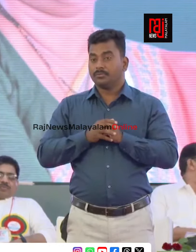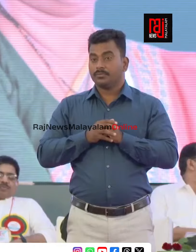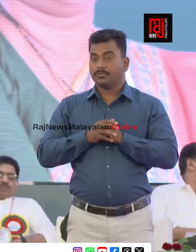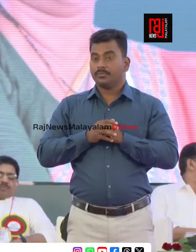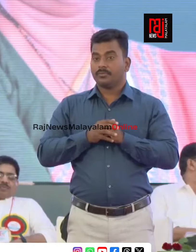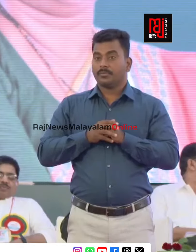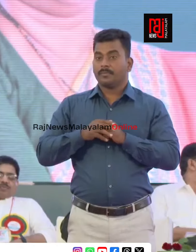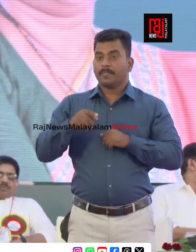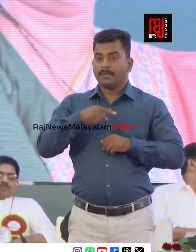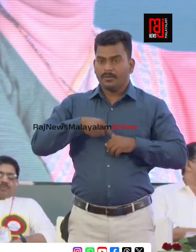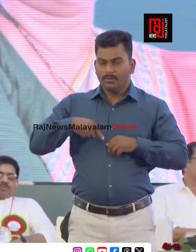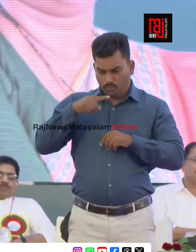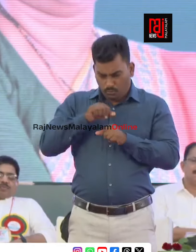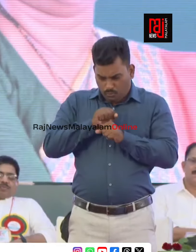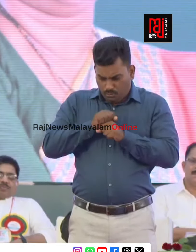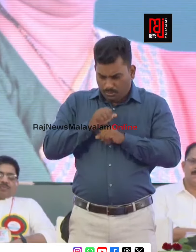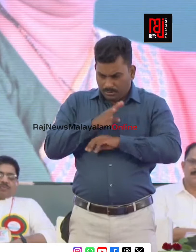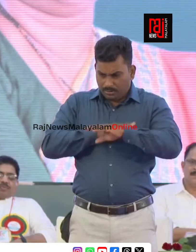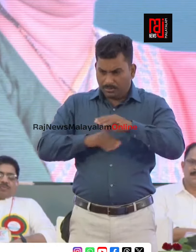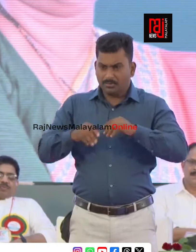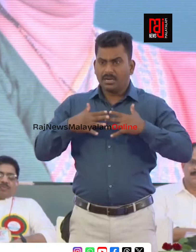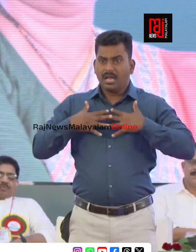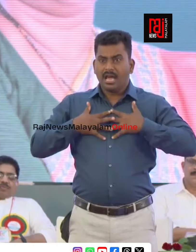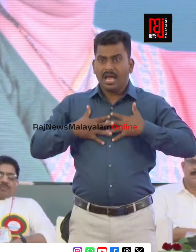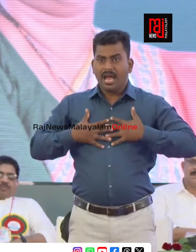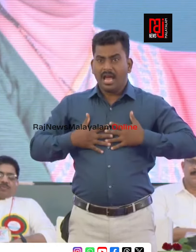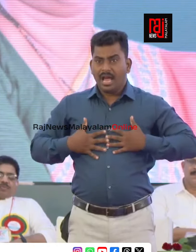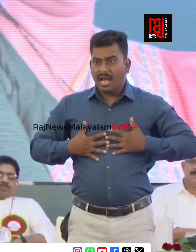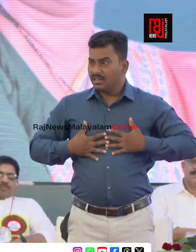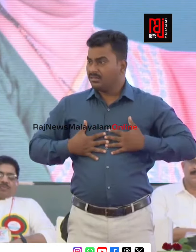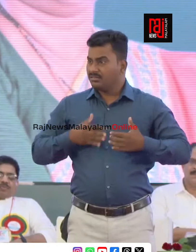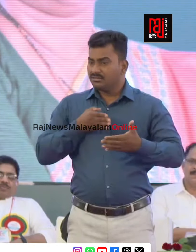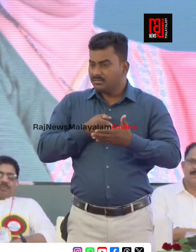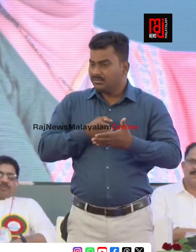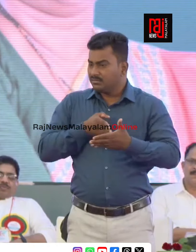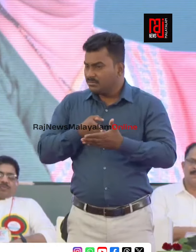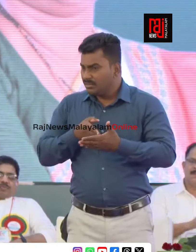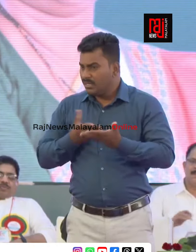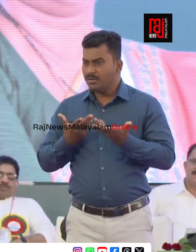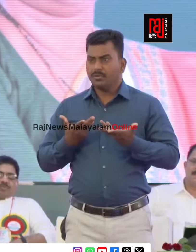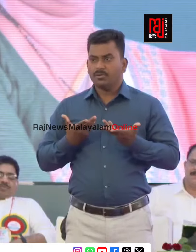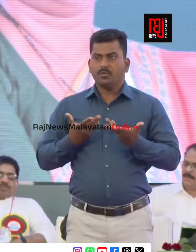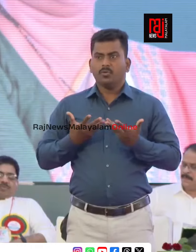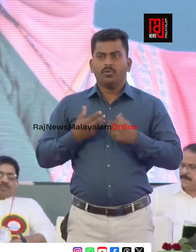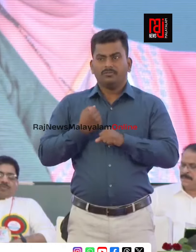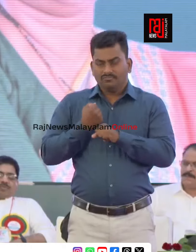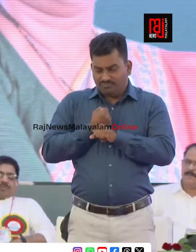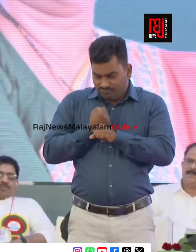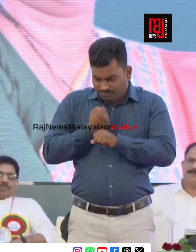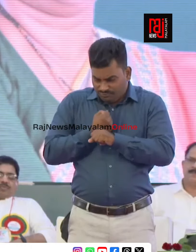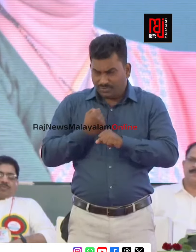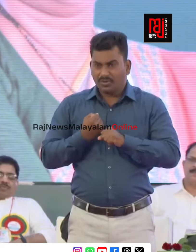യഥാർത്ഥ പേര് അരുണിമ സിന്ന ശാരീരിക വെല്ലുവിളികൾ അതിജീവിച്ചാണ് ലോകത്തിലെ മികച്ച